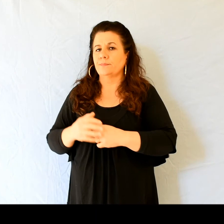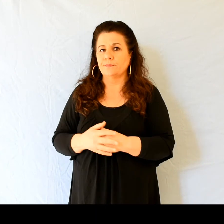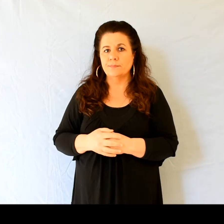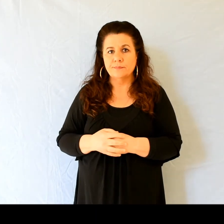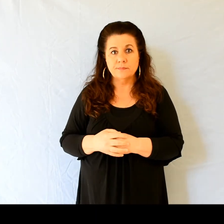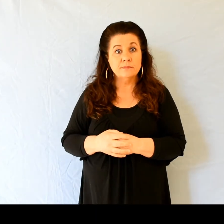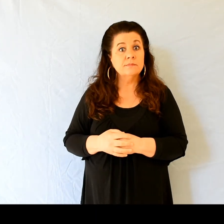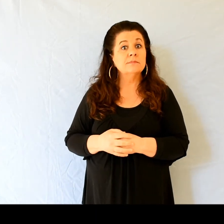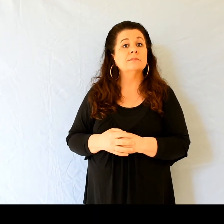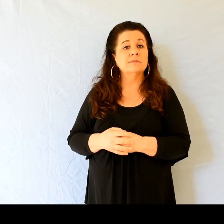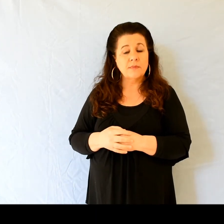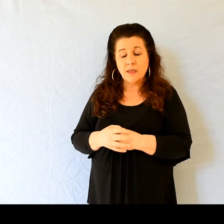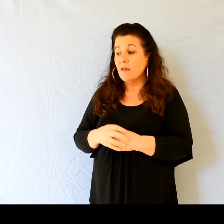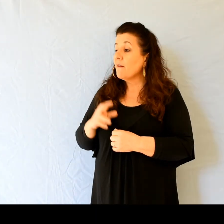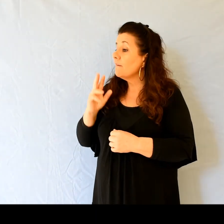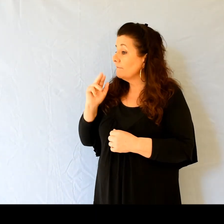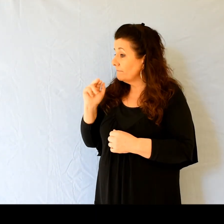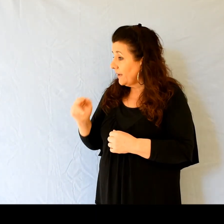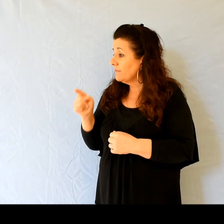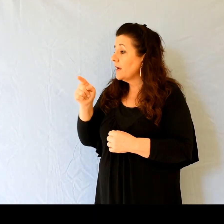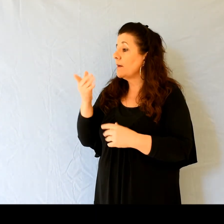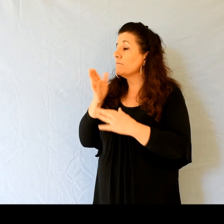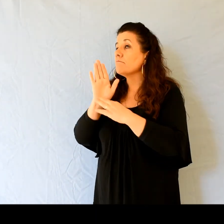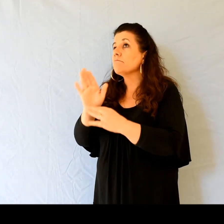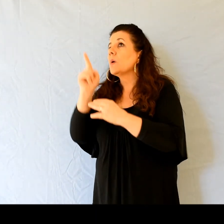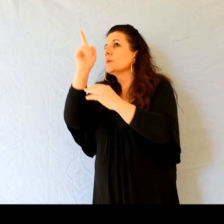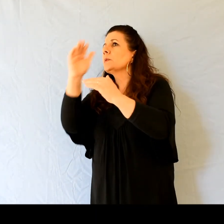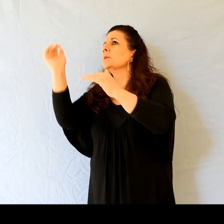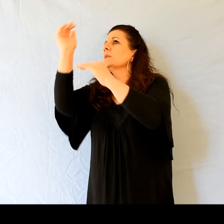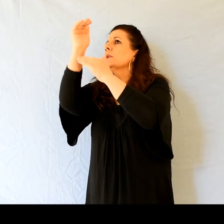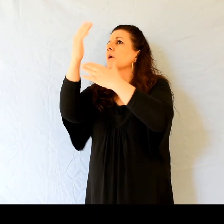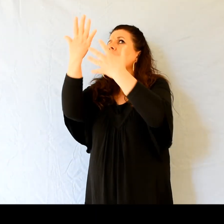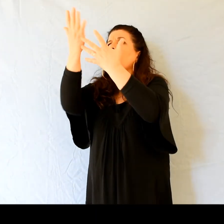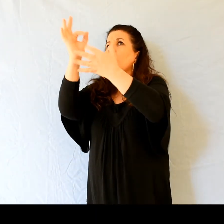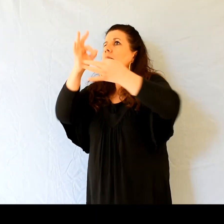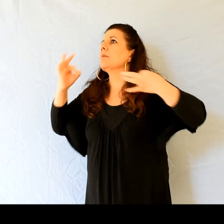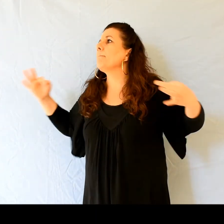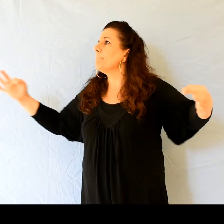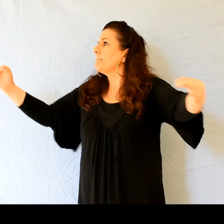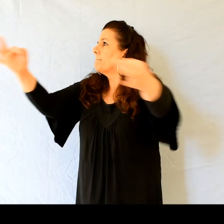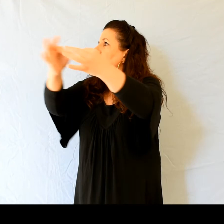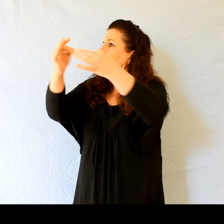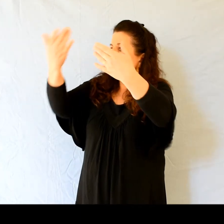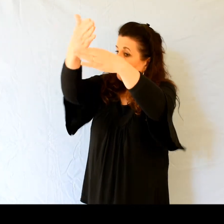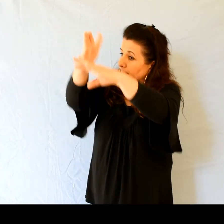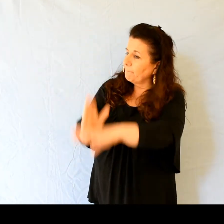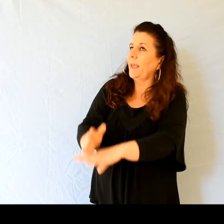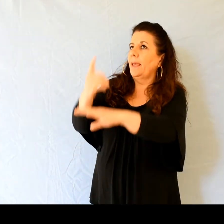Il vous indiquera à l'étage une grande pièce aménagée et prête pour un repas.